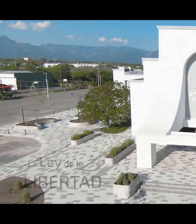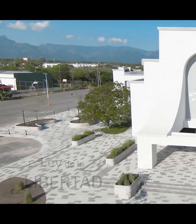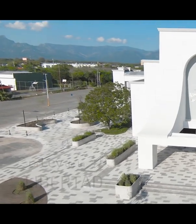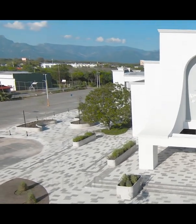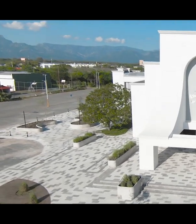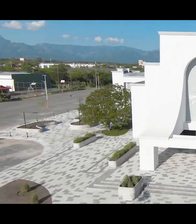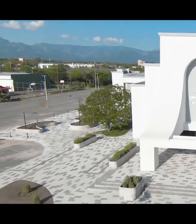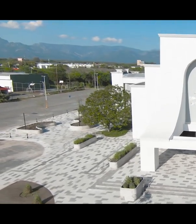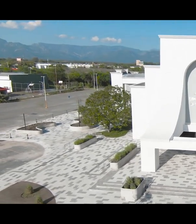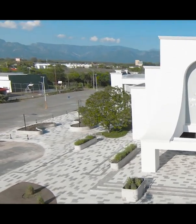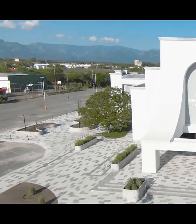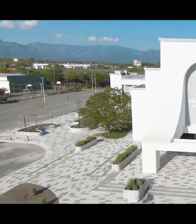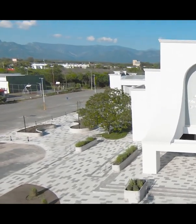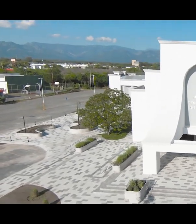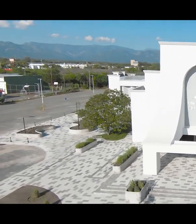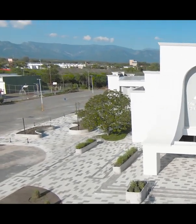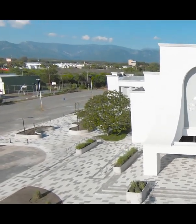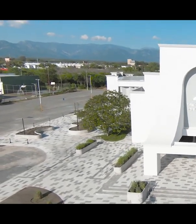Thank you.